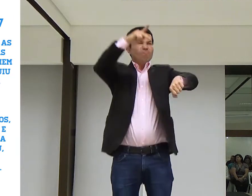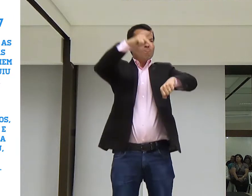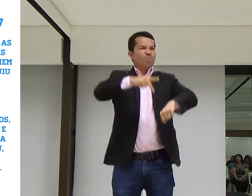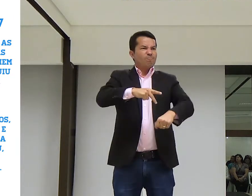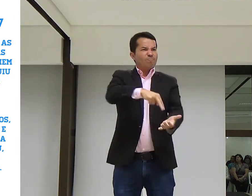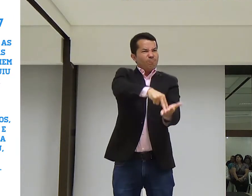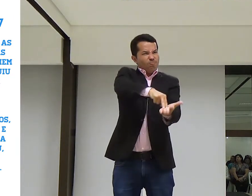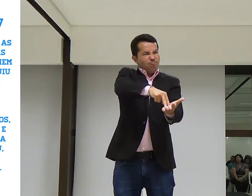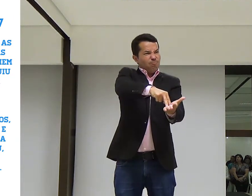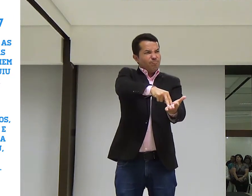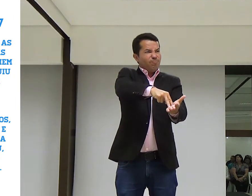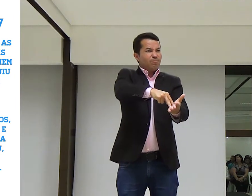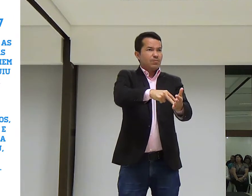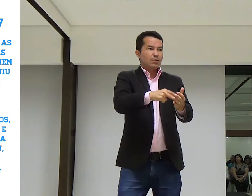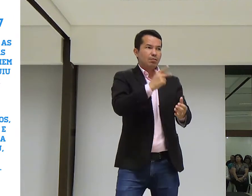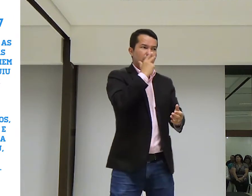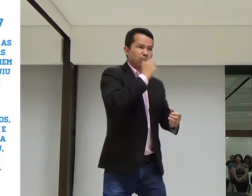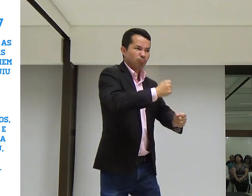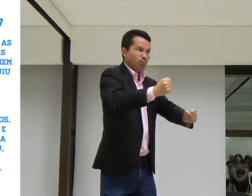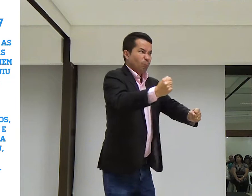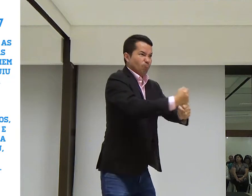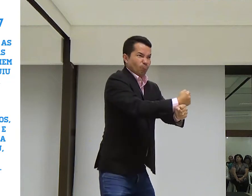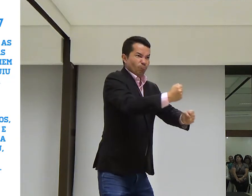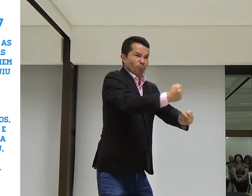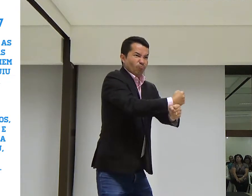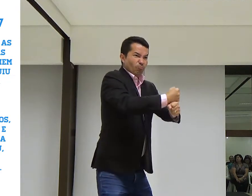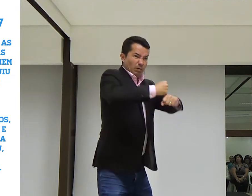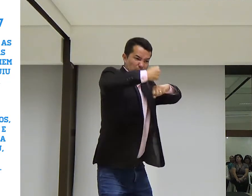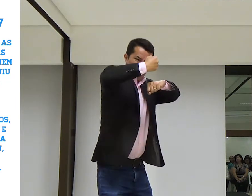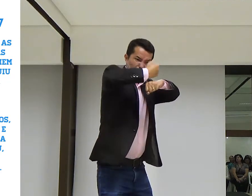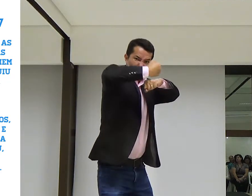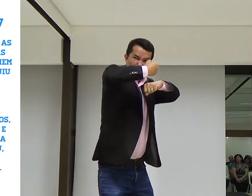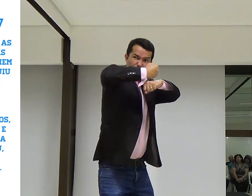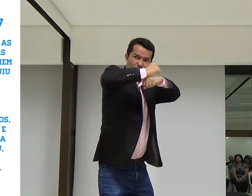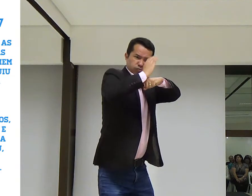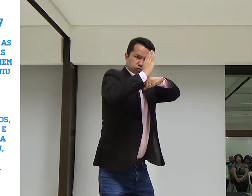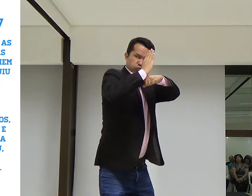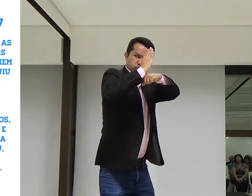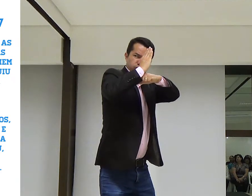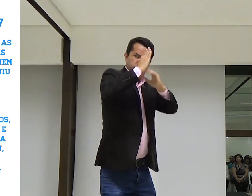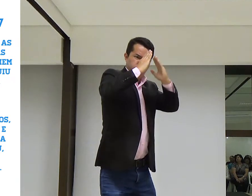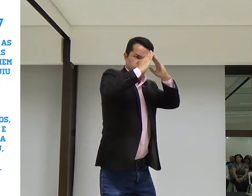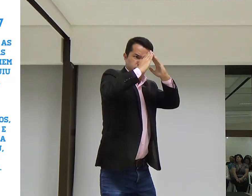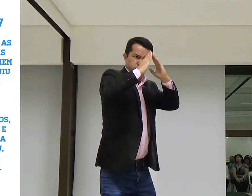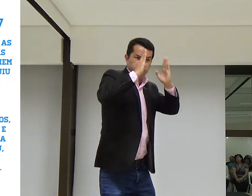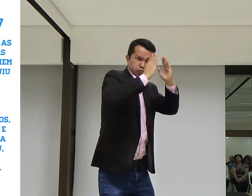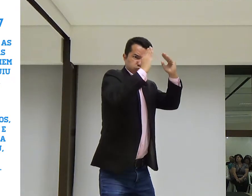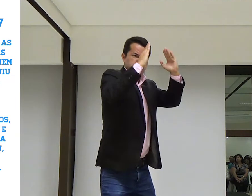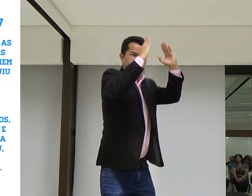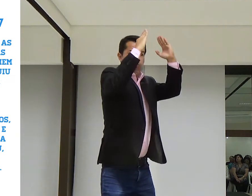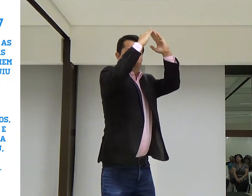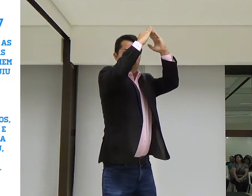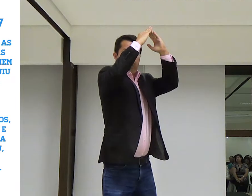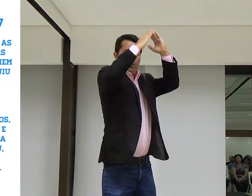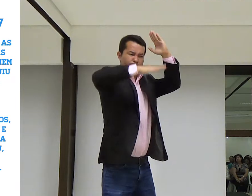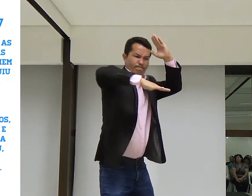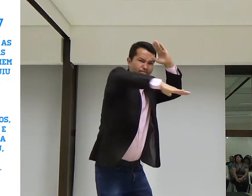base? Uma pedra firme. Sim, a construção foi feita em uma pedra